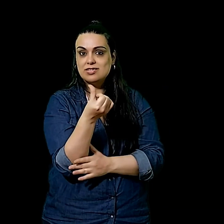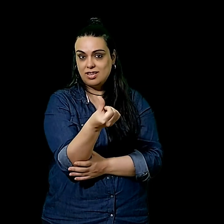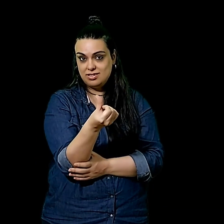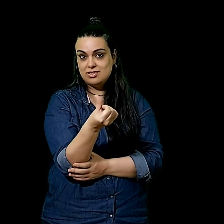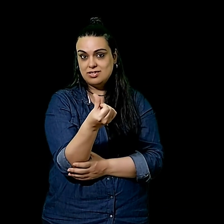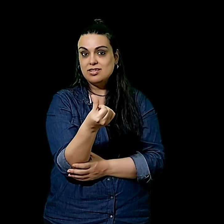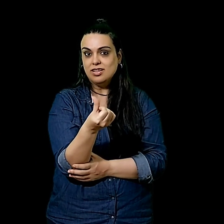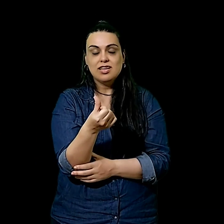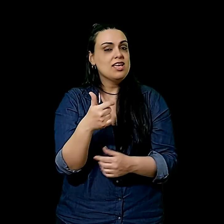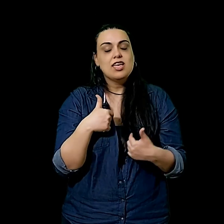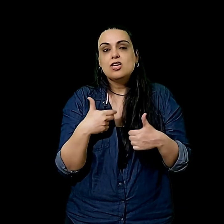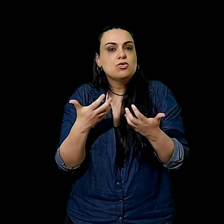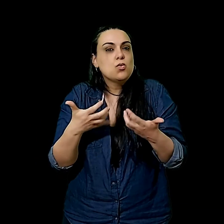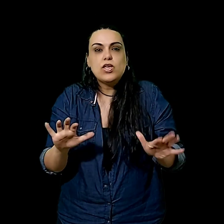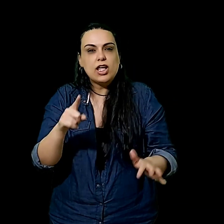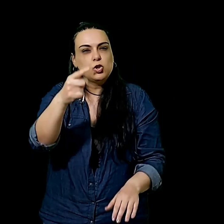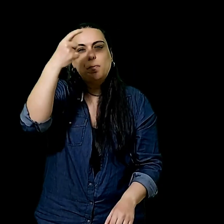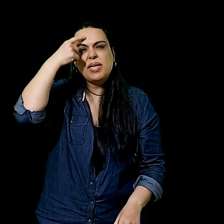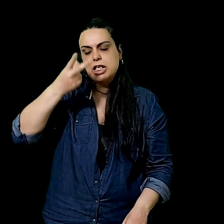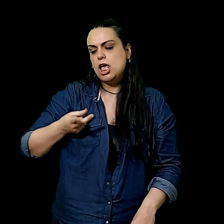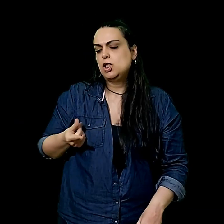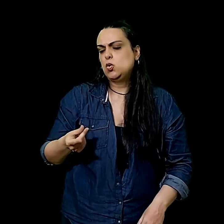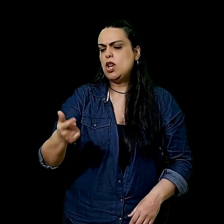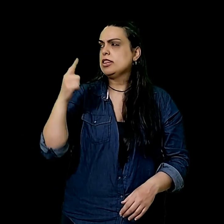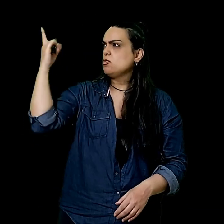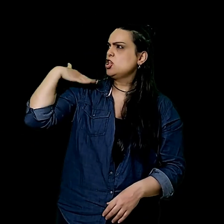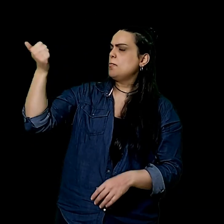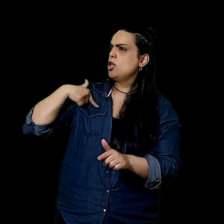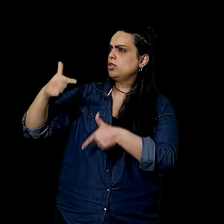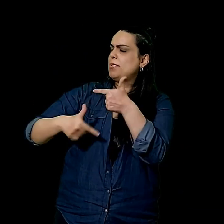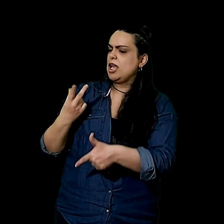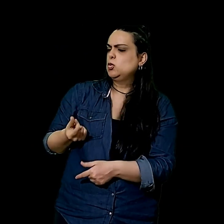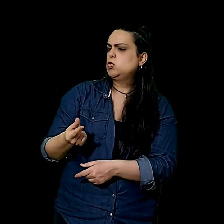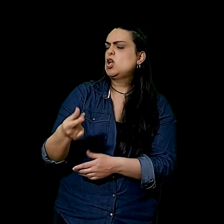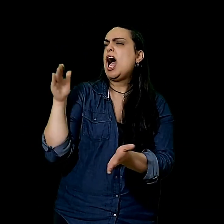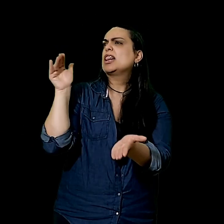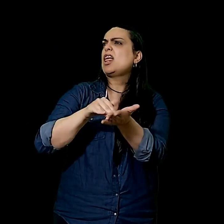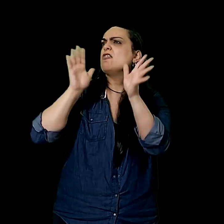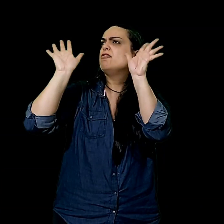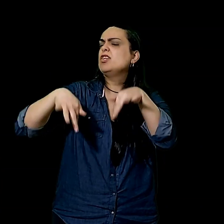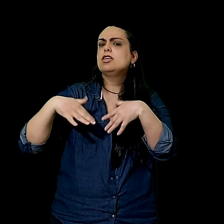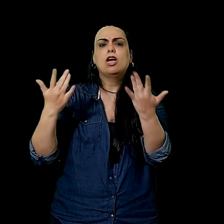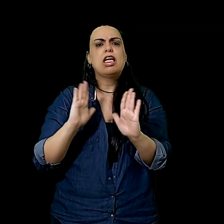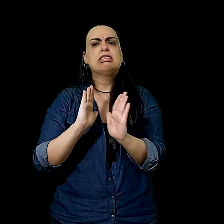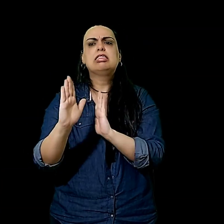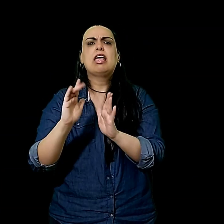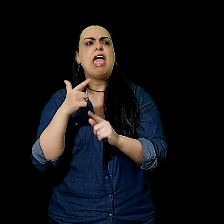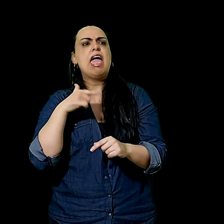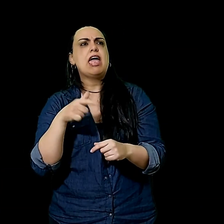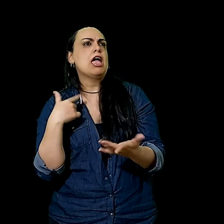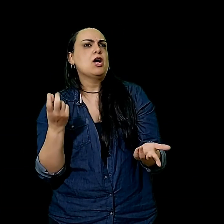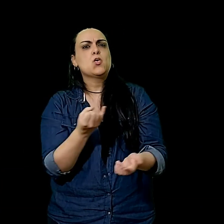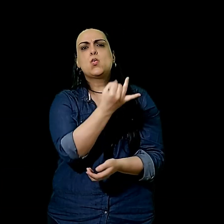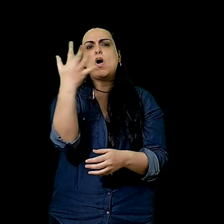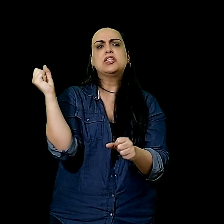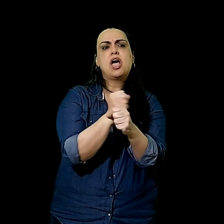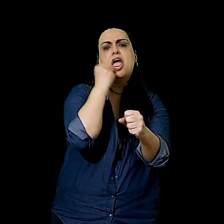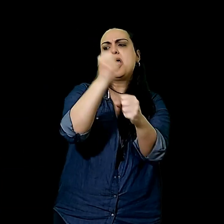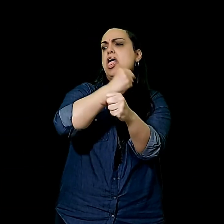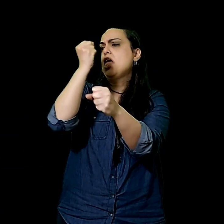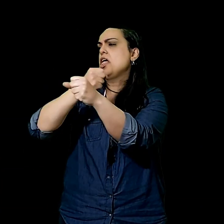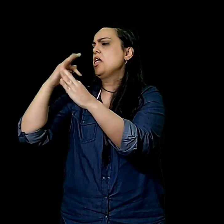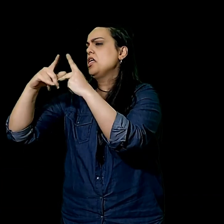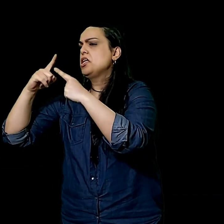6. Porque eu não quero aqui que você ache que a durabilidade da sua chamada tem a ver com a quantidade de templos que você pode construir,